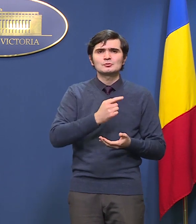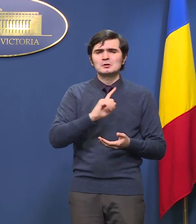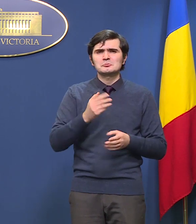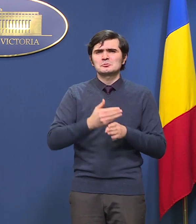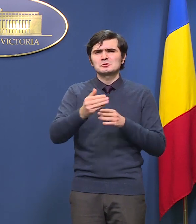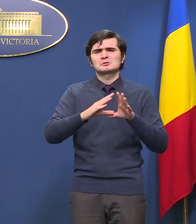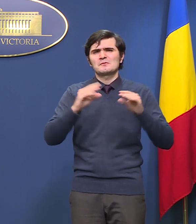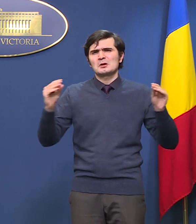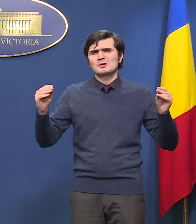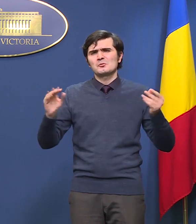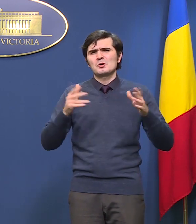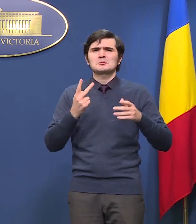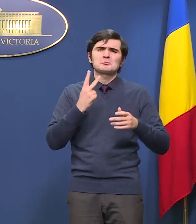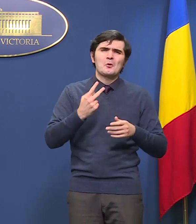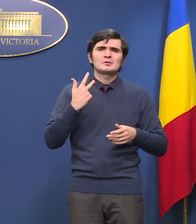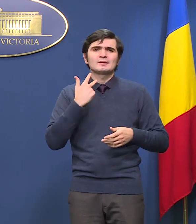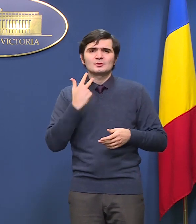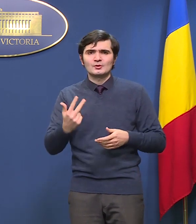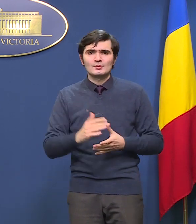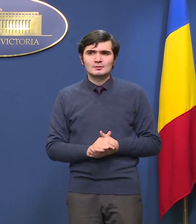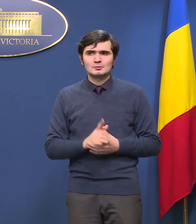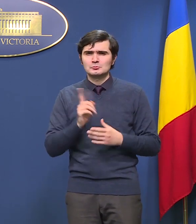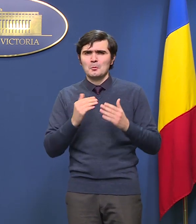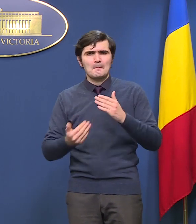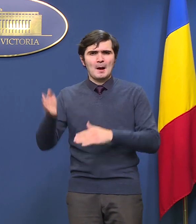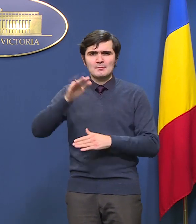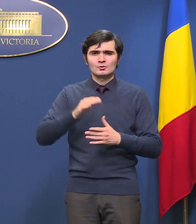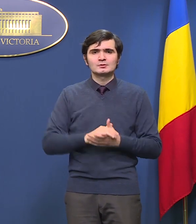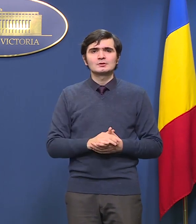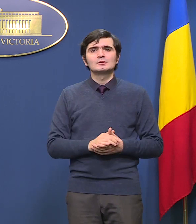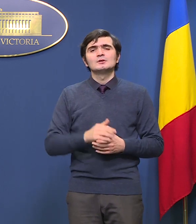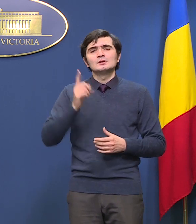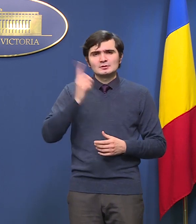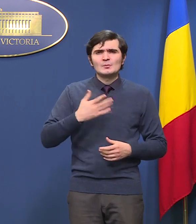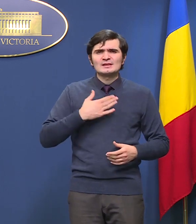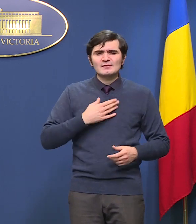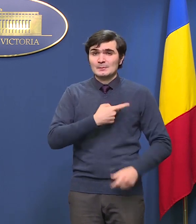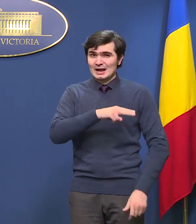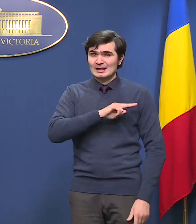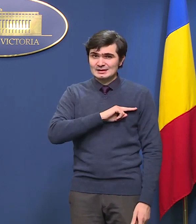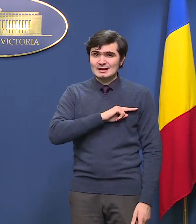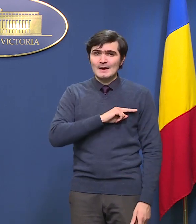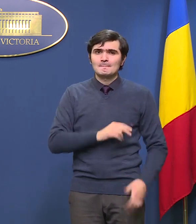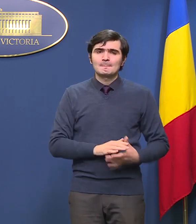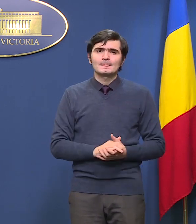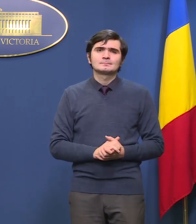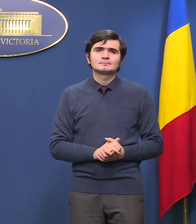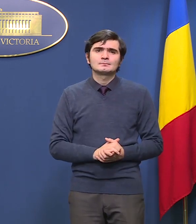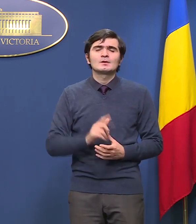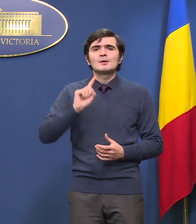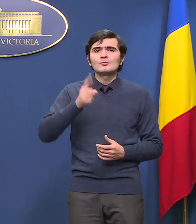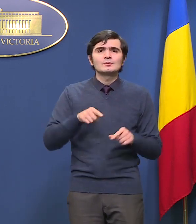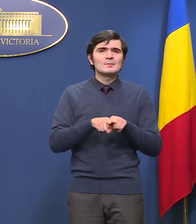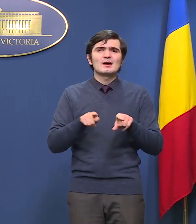mult, probabil de ordinul 2-3 săptămâni, nu mai mult, dar trebuie să avem garanția că putem dimensiona foarte